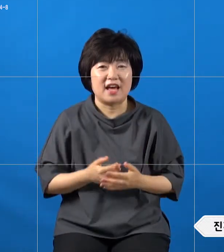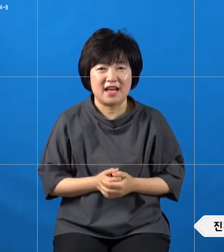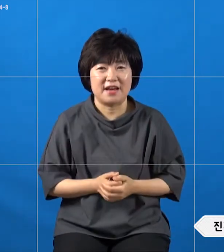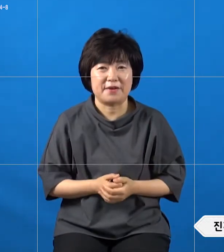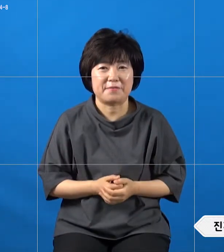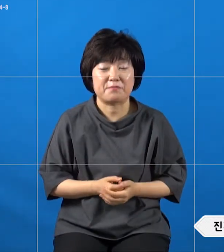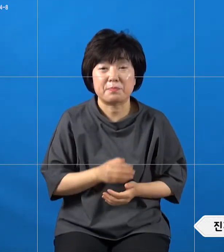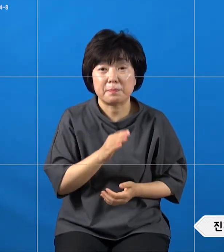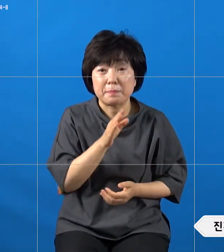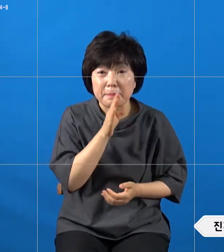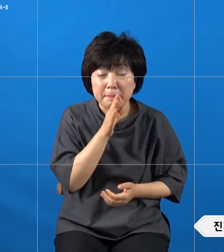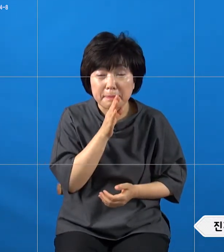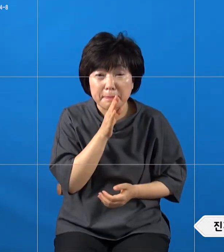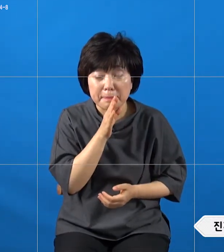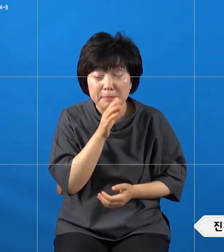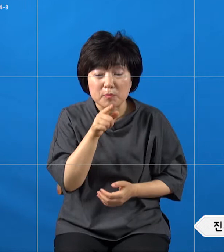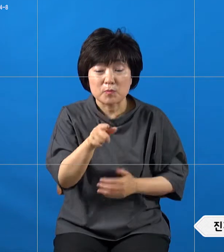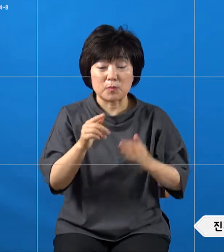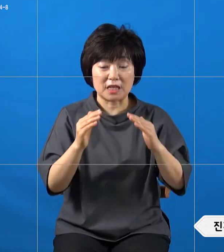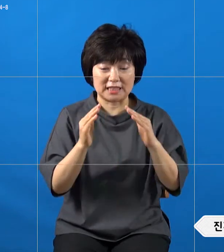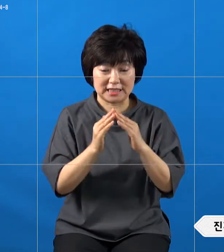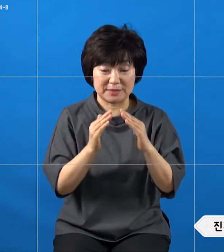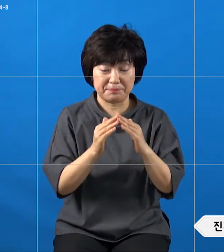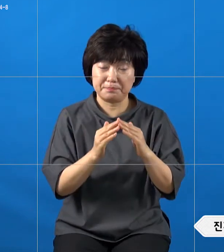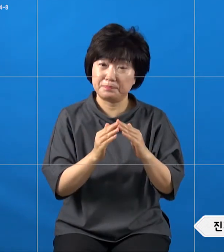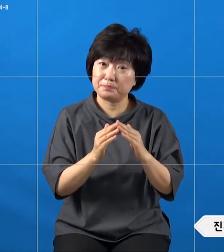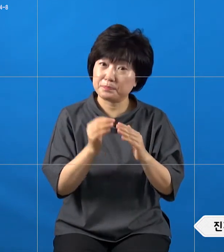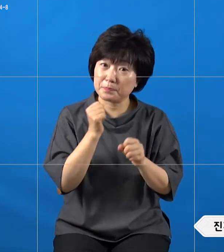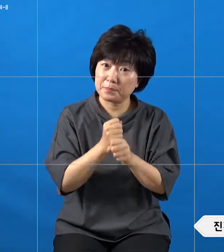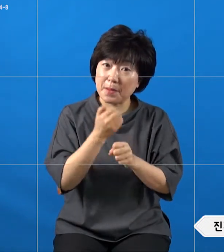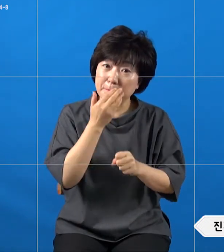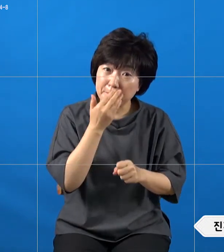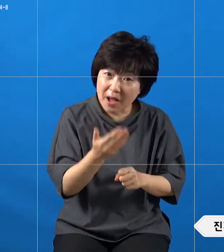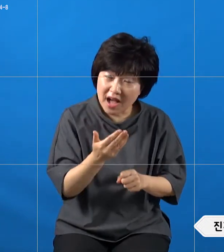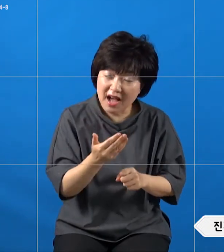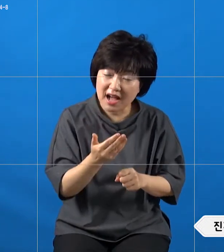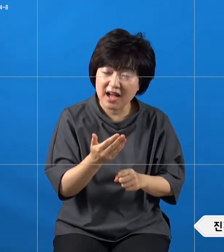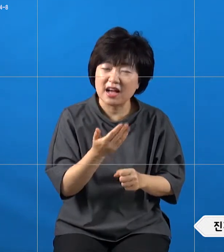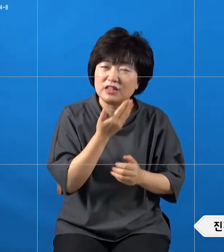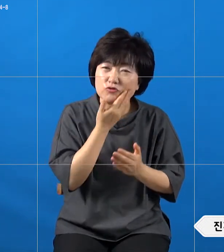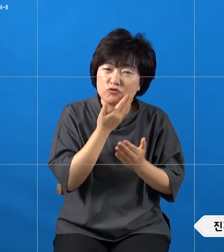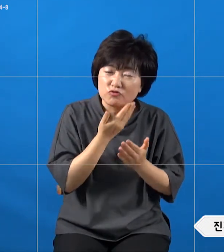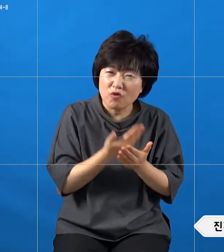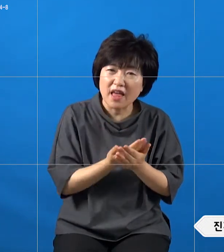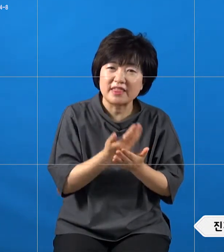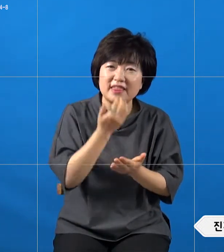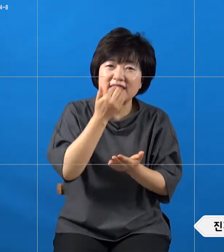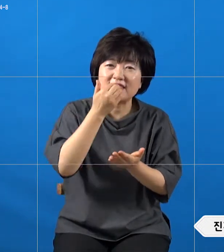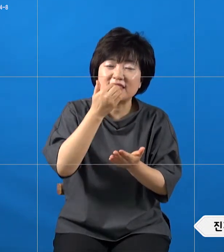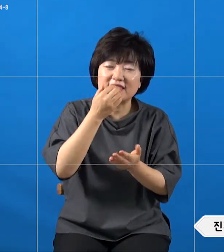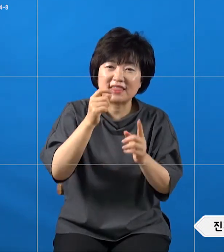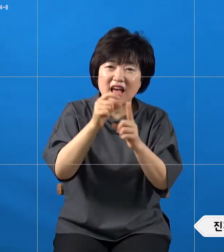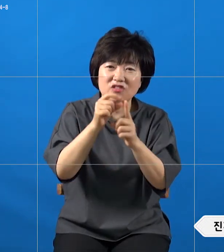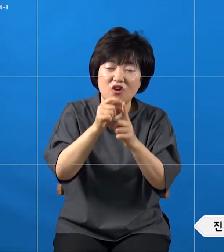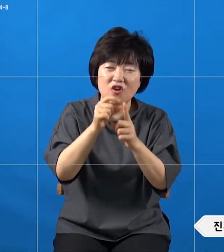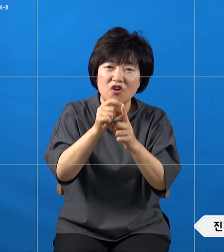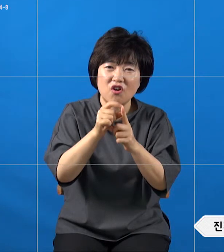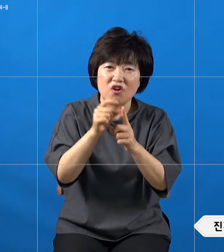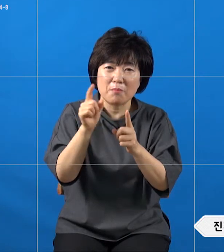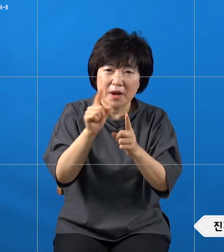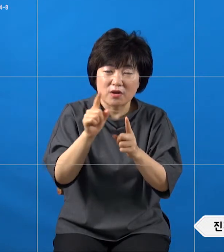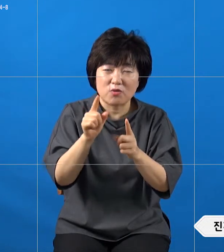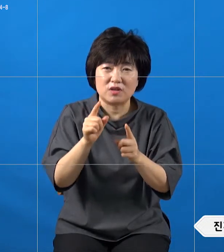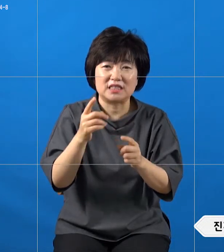말씀하시고, 바로 그것은 어떻게 가능한가? 중요한 단어가 성경에